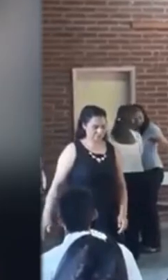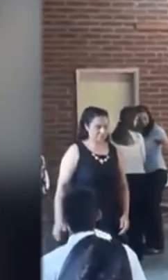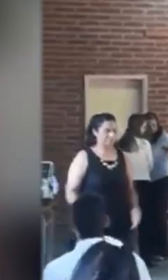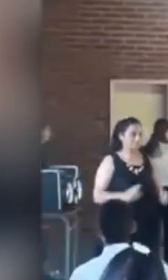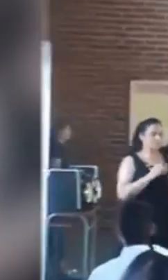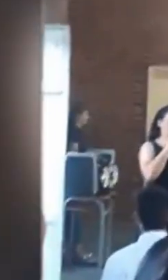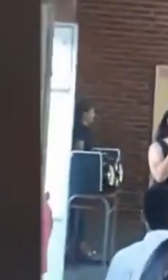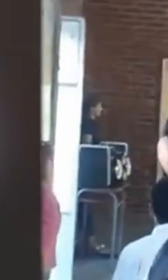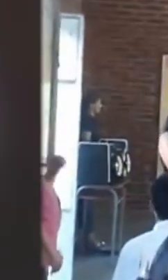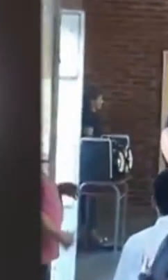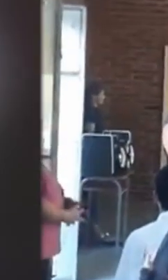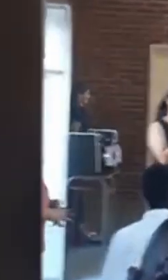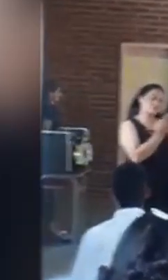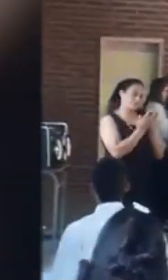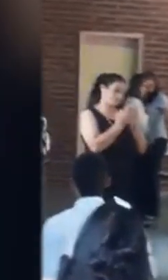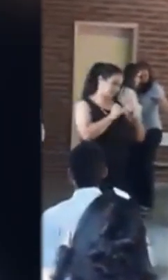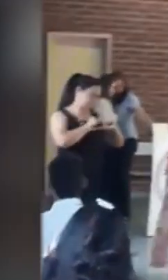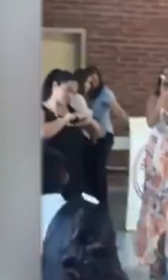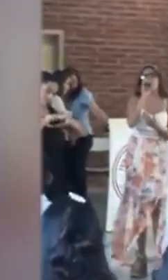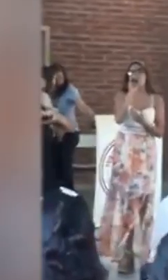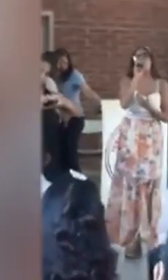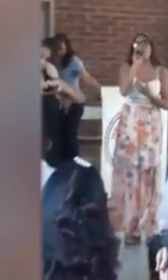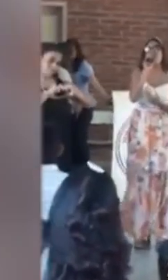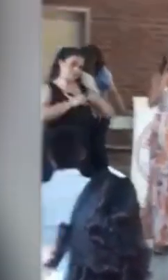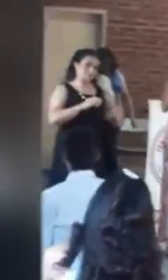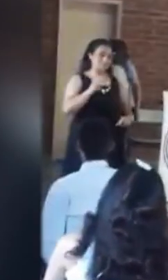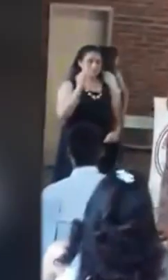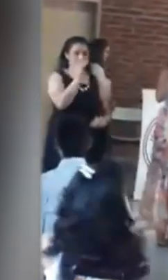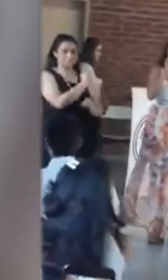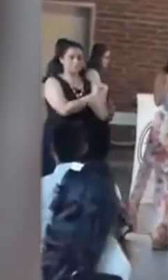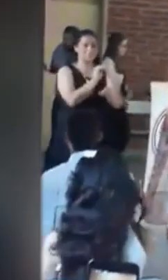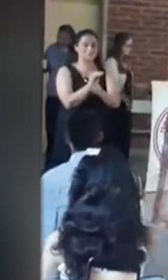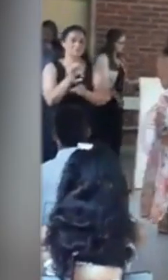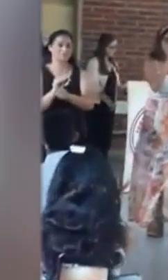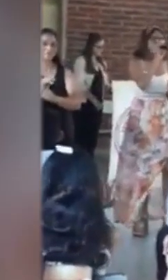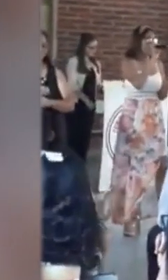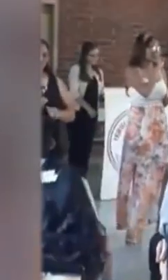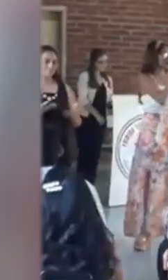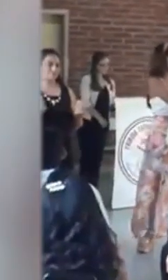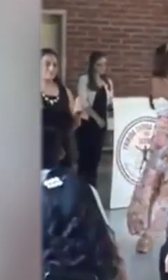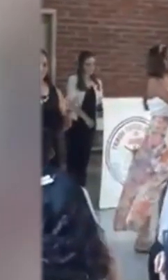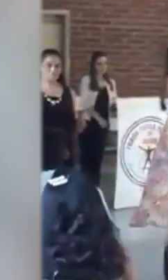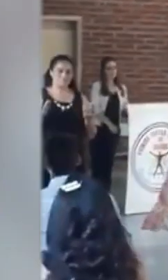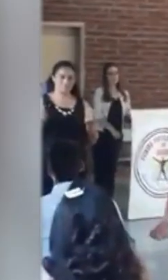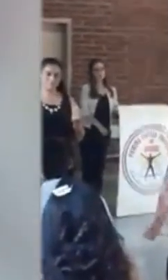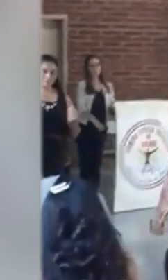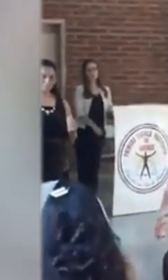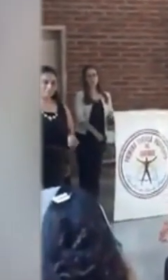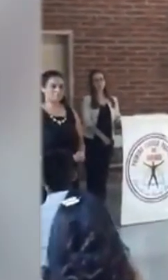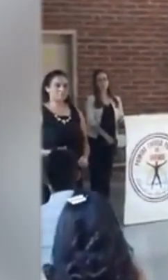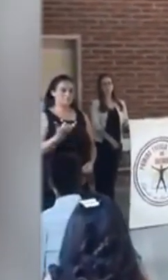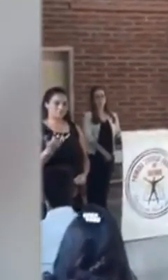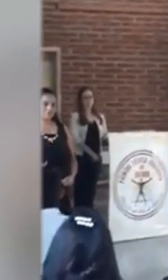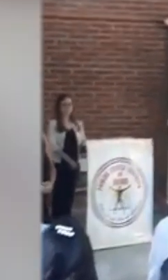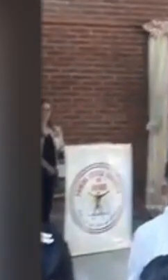una cantidad así, podemos hacer también cursos. Interesante. Eso está dentro del proyecto. Bueno, yo le agradezco